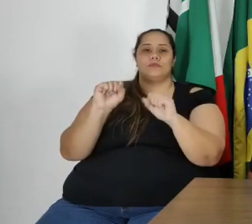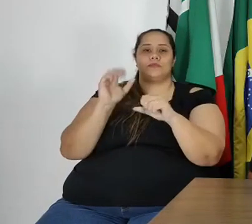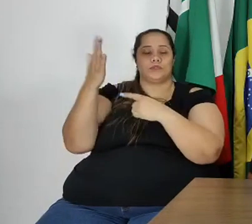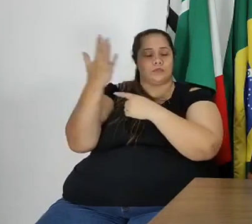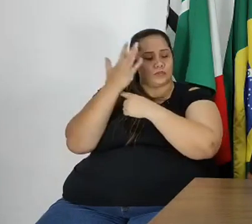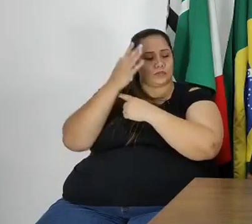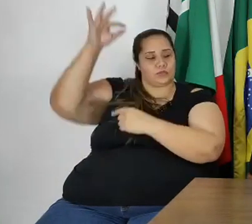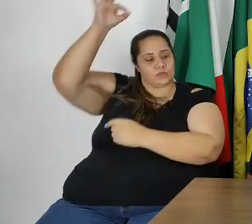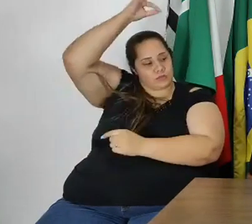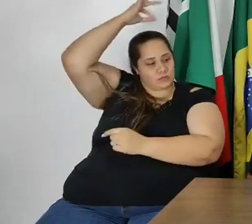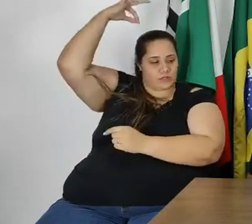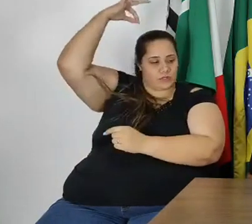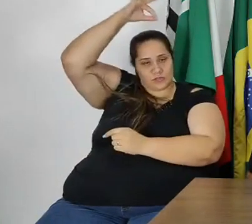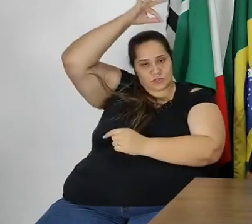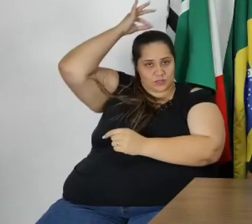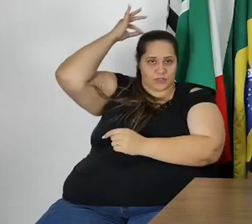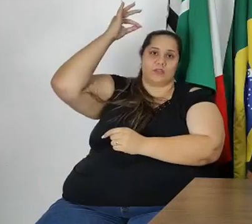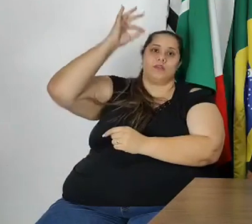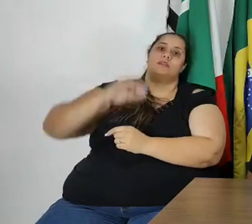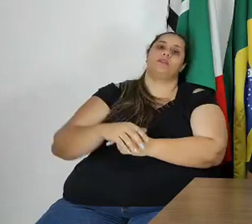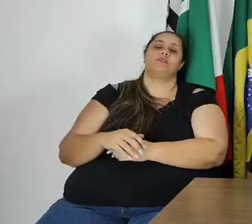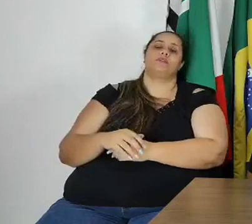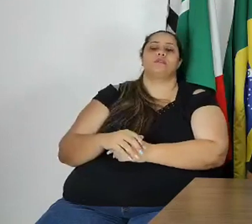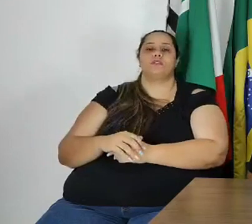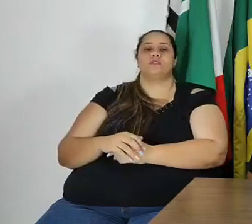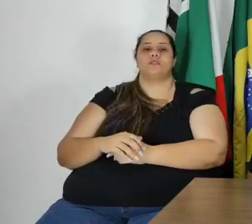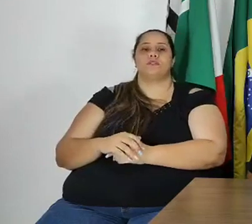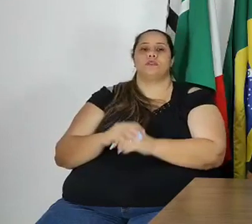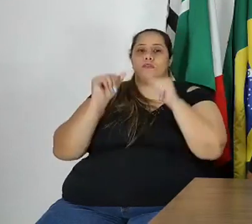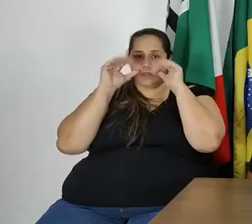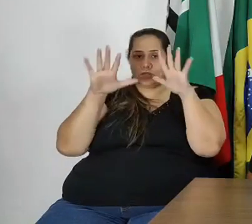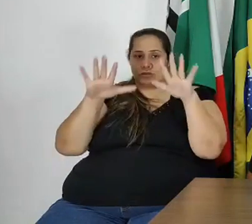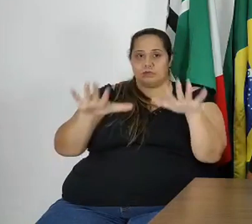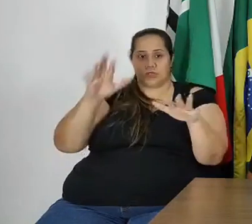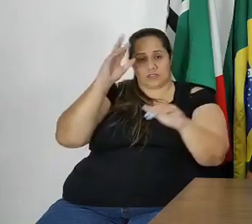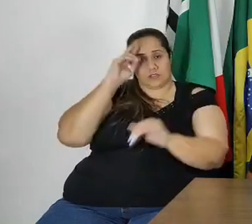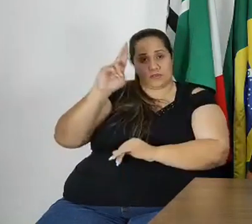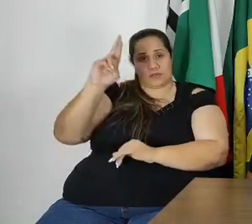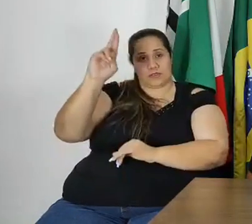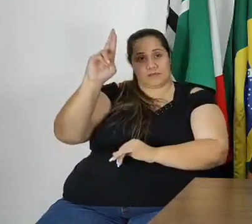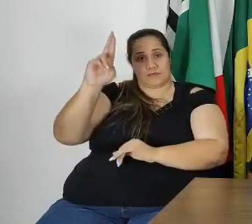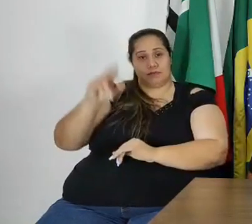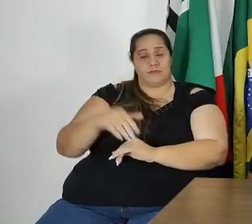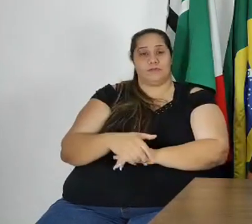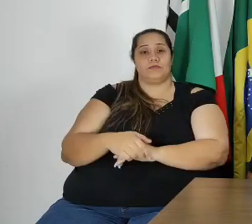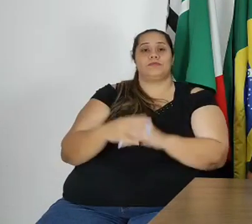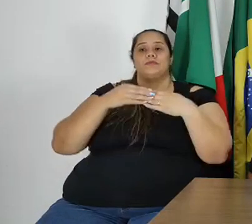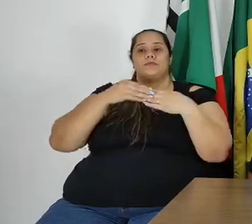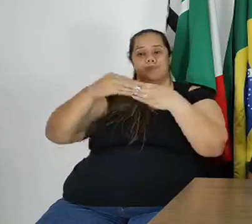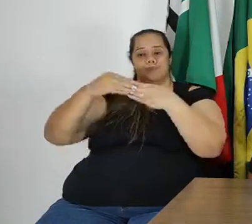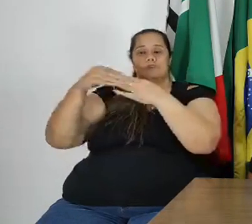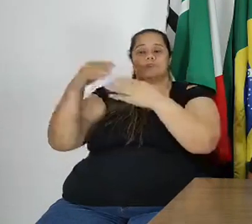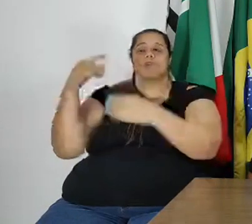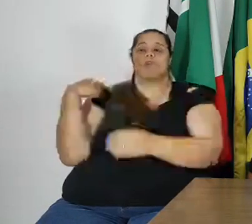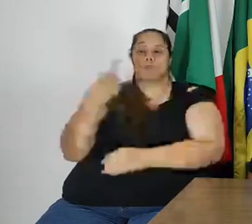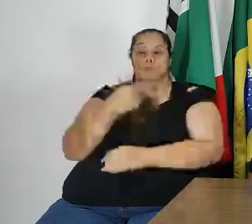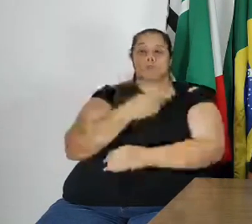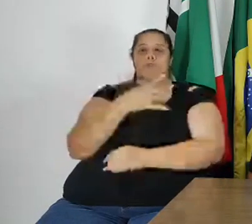com a ajuda da liderança, com as bênçãos do Senhor, que a gente possa guiar nossos filhos